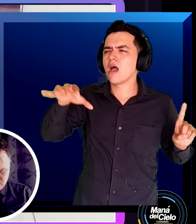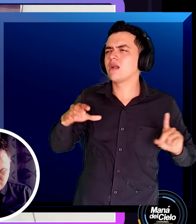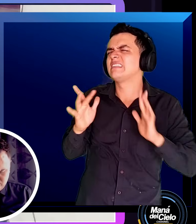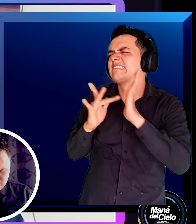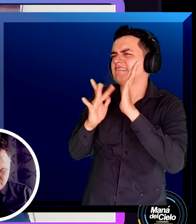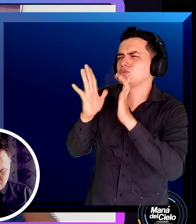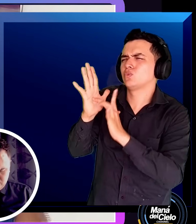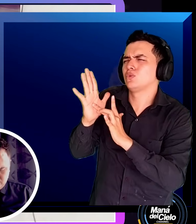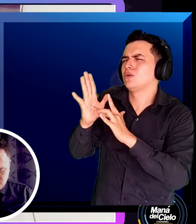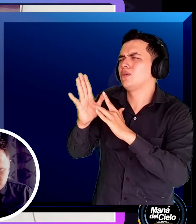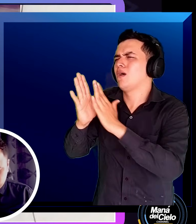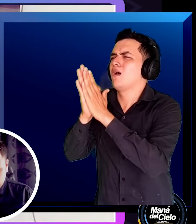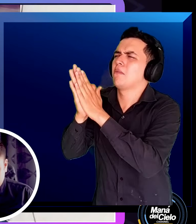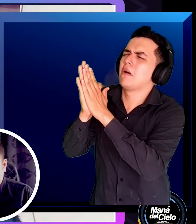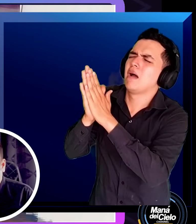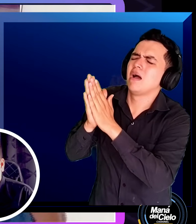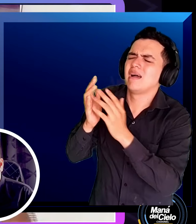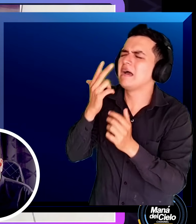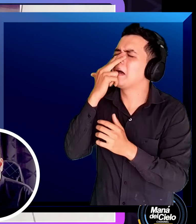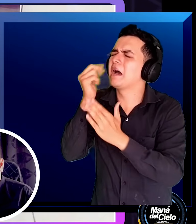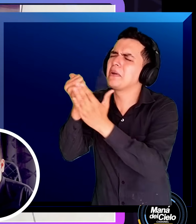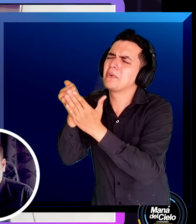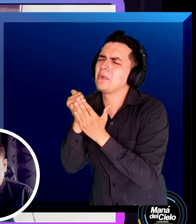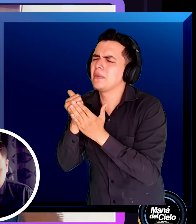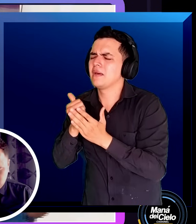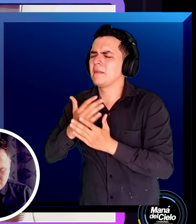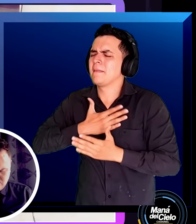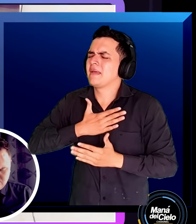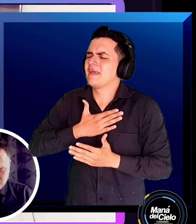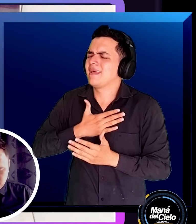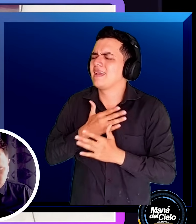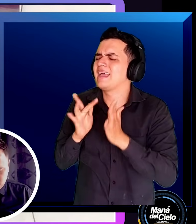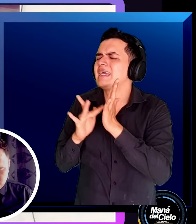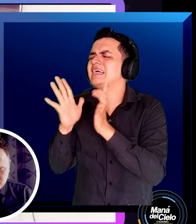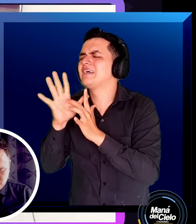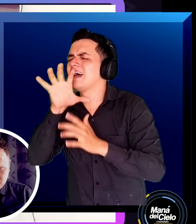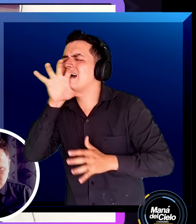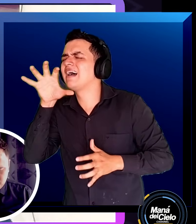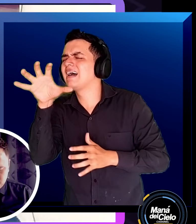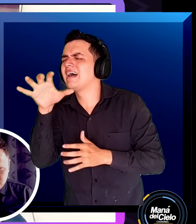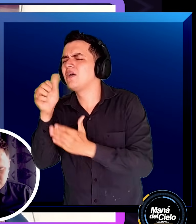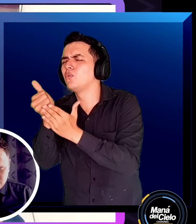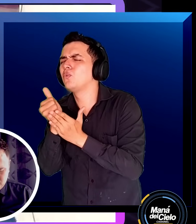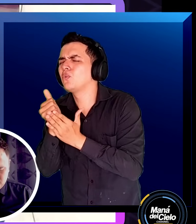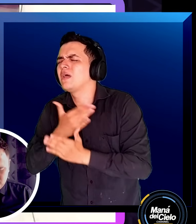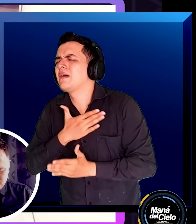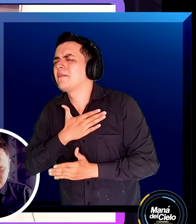de David, ten misericordia de mí. Señor, Hijo de David.